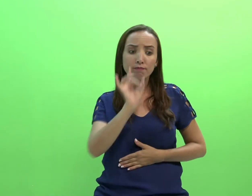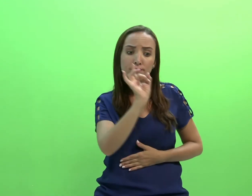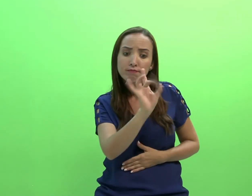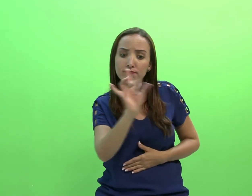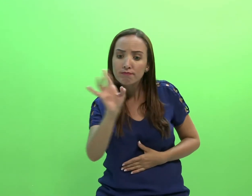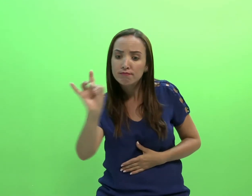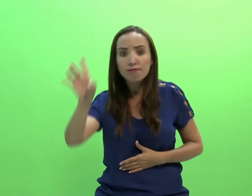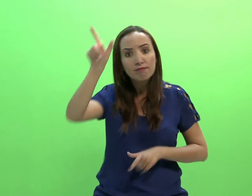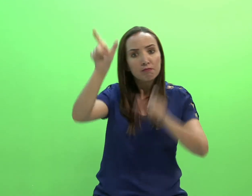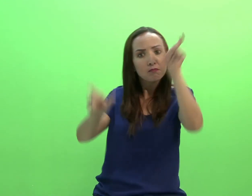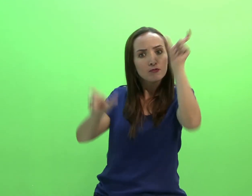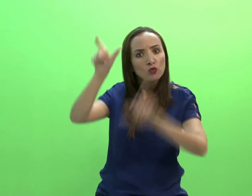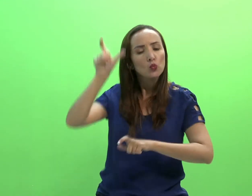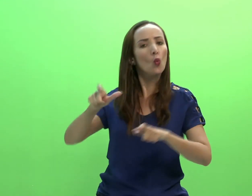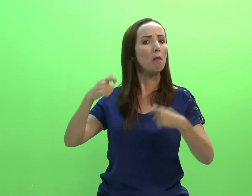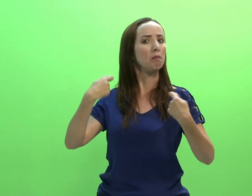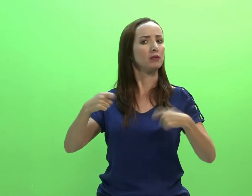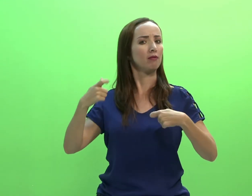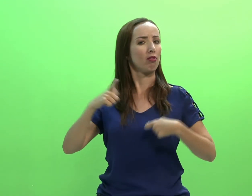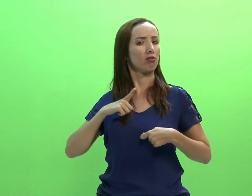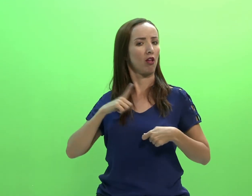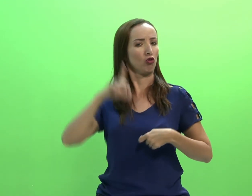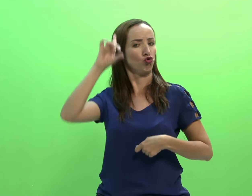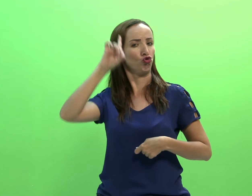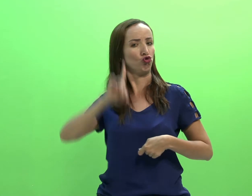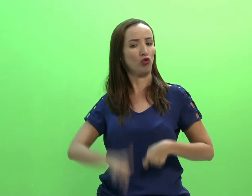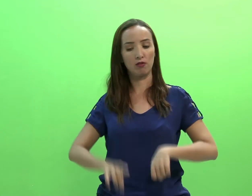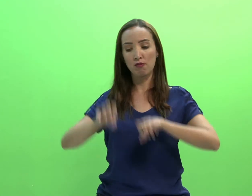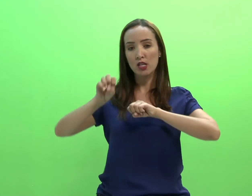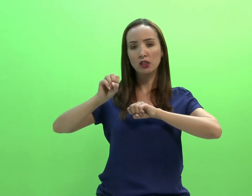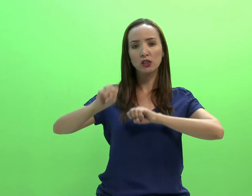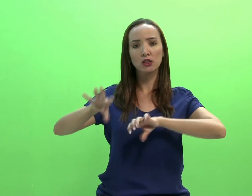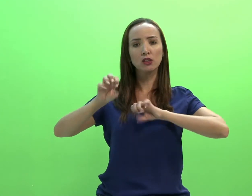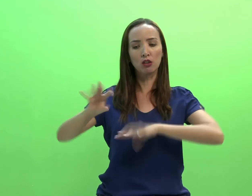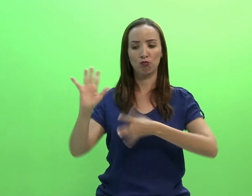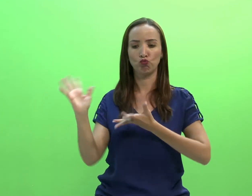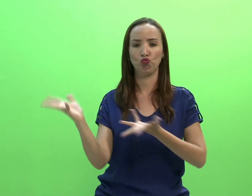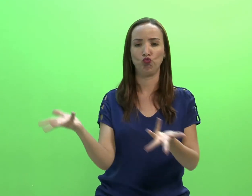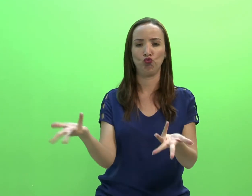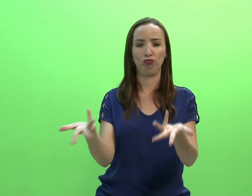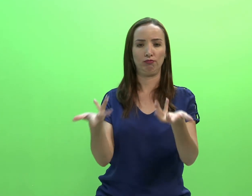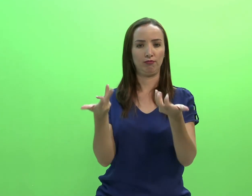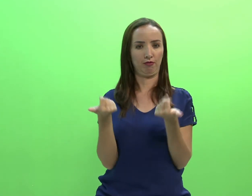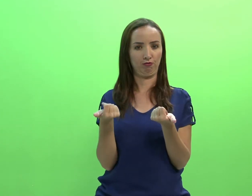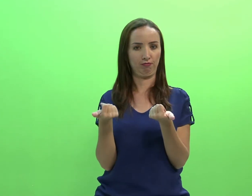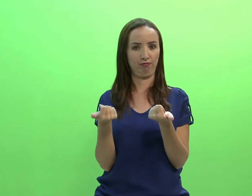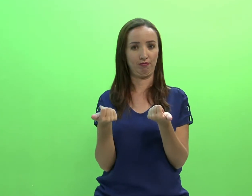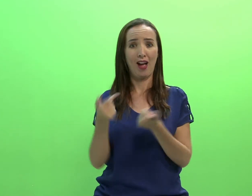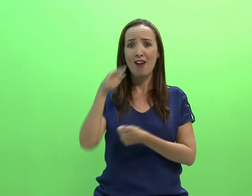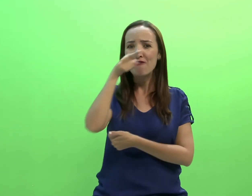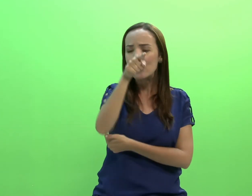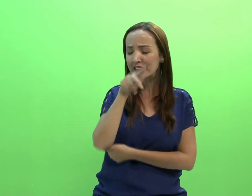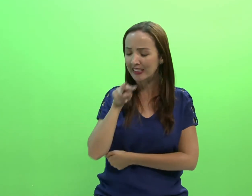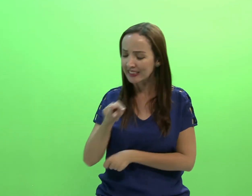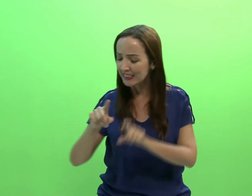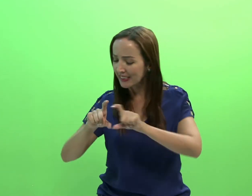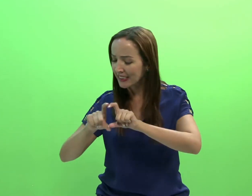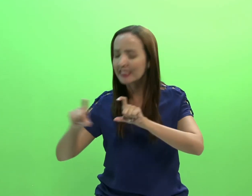vai falar que as pessoas têm direito ao ensino de qualidade.